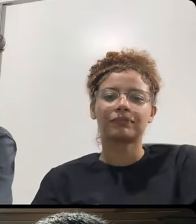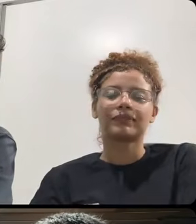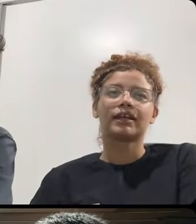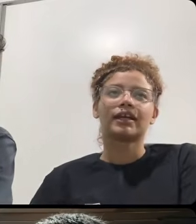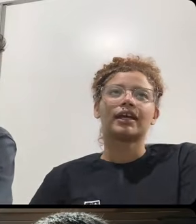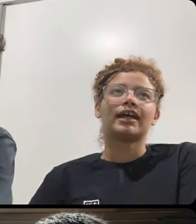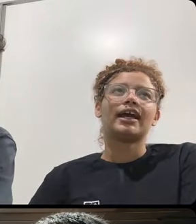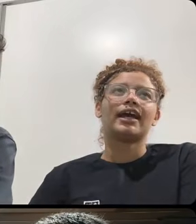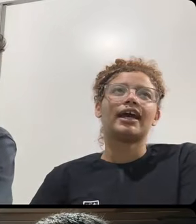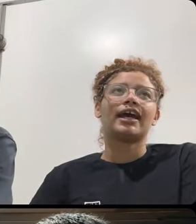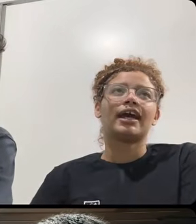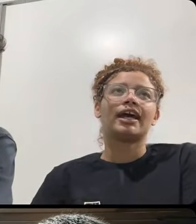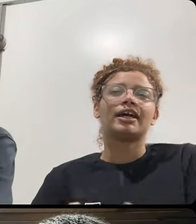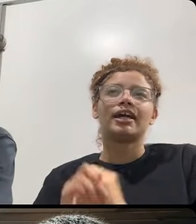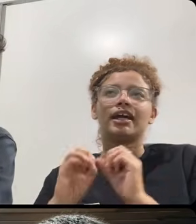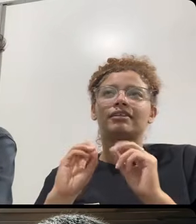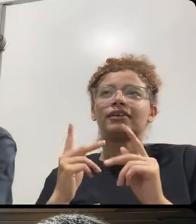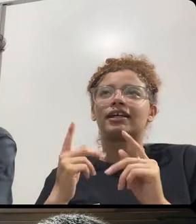convertidos.